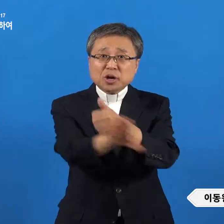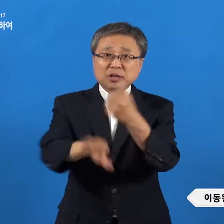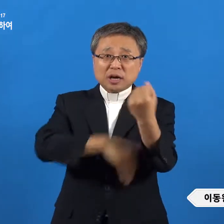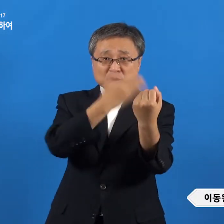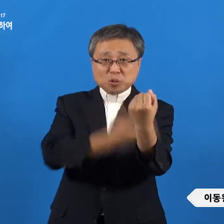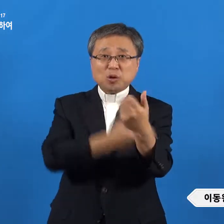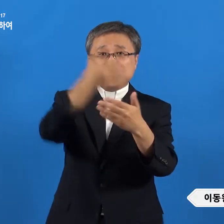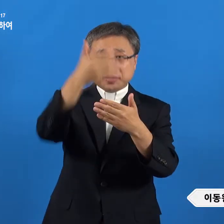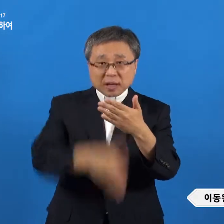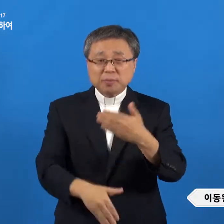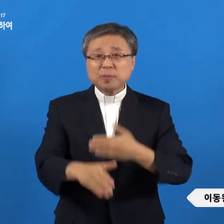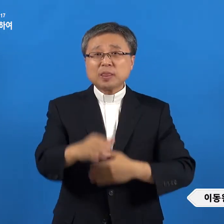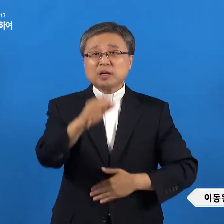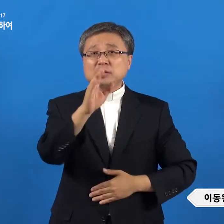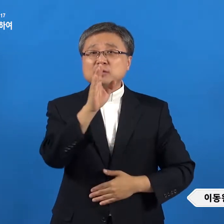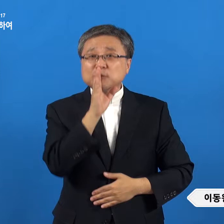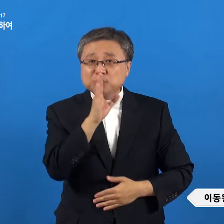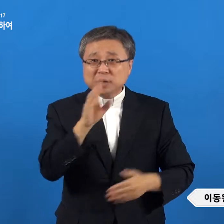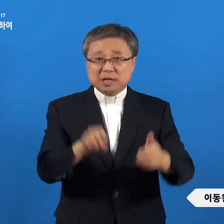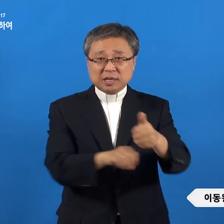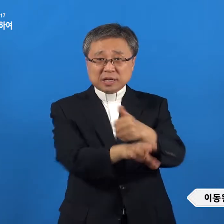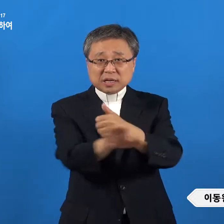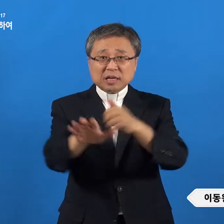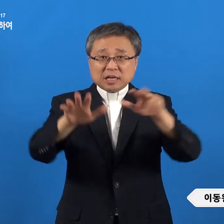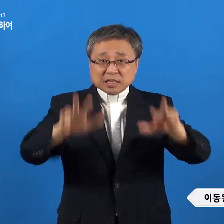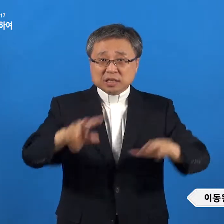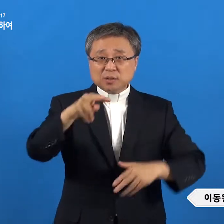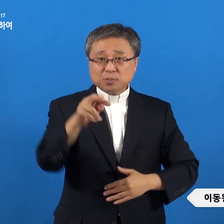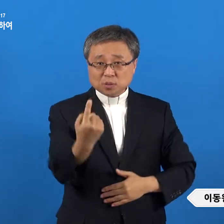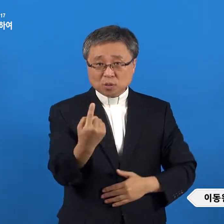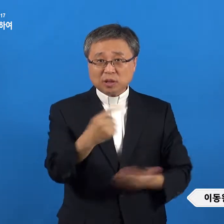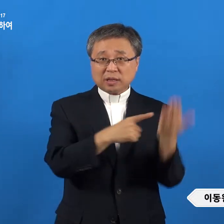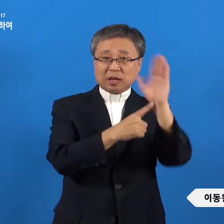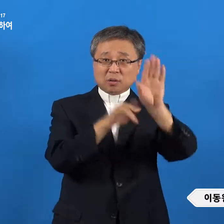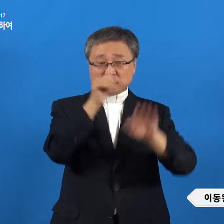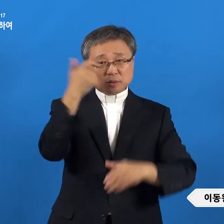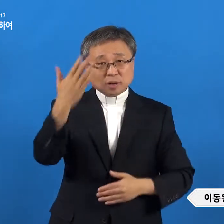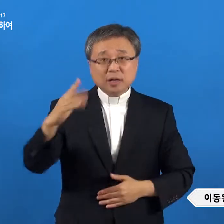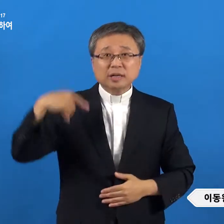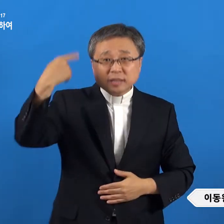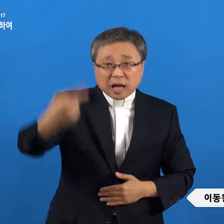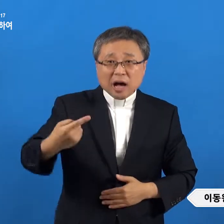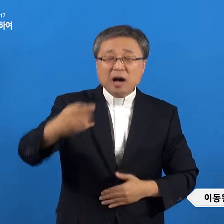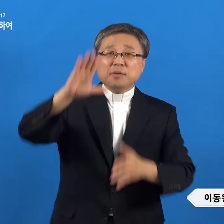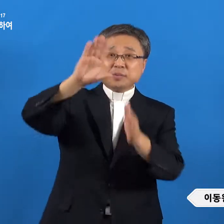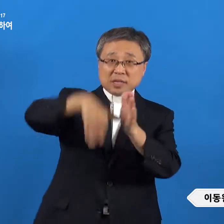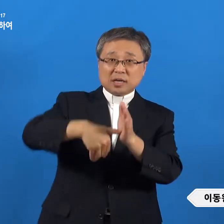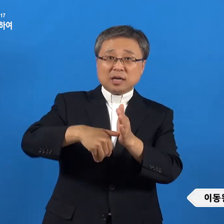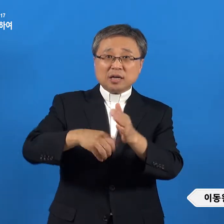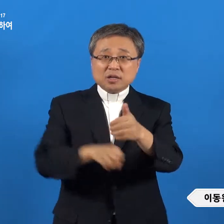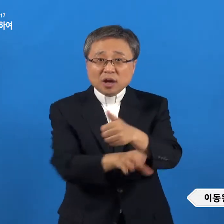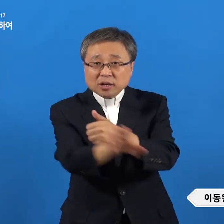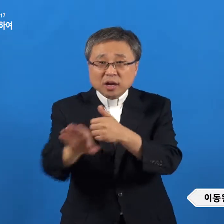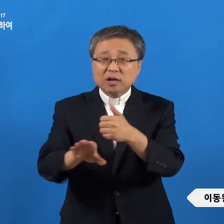남아서 정말 영향을 지금도 끼치고 있을까요? 다음 세대도 영향을 끼칠 수 있는 선한